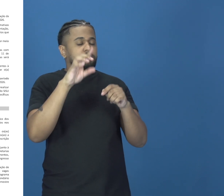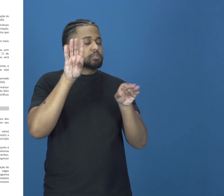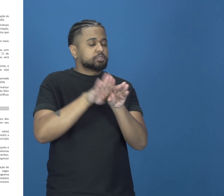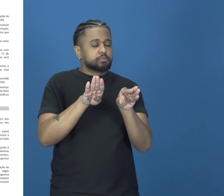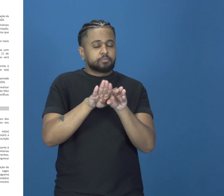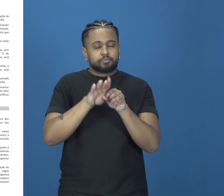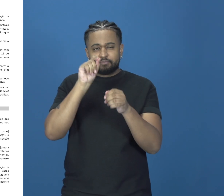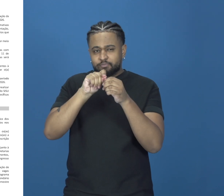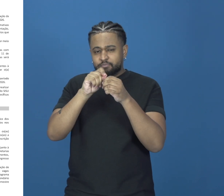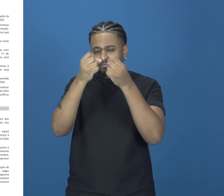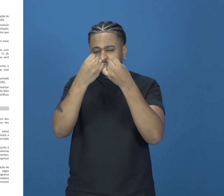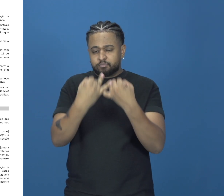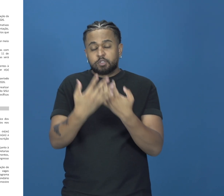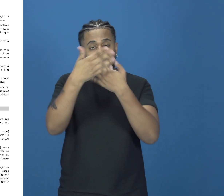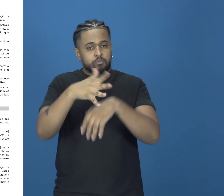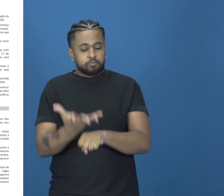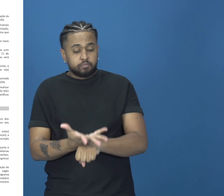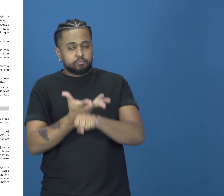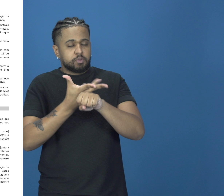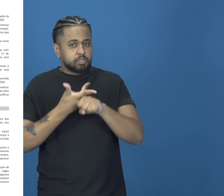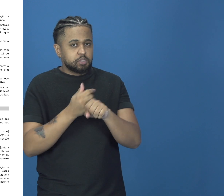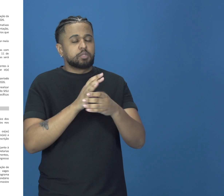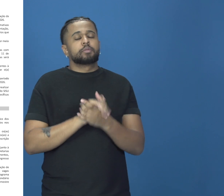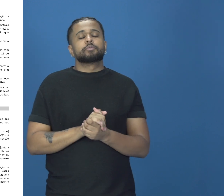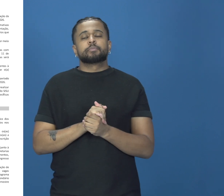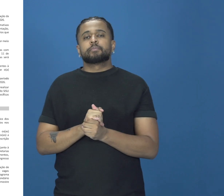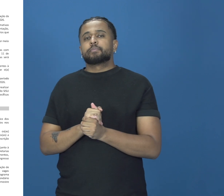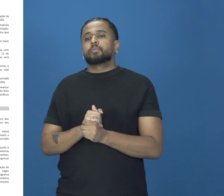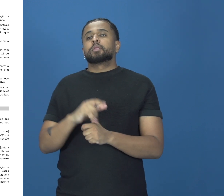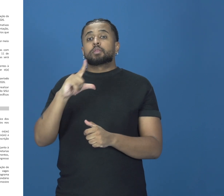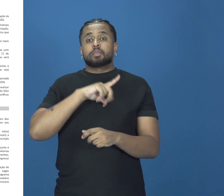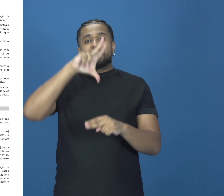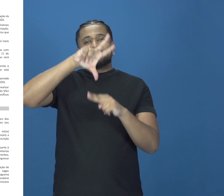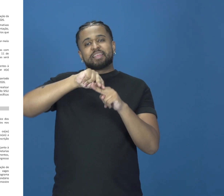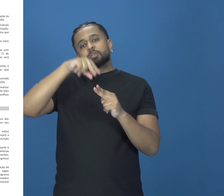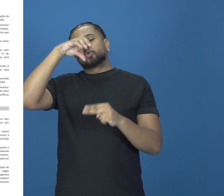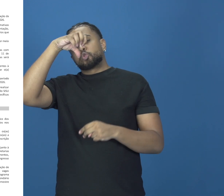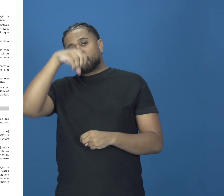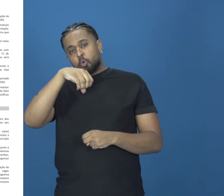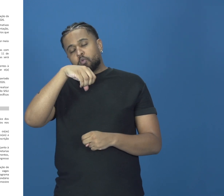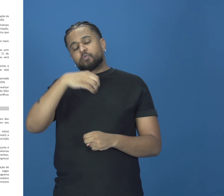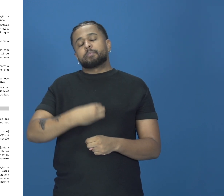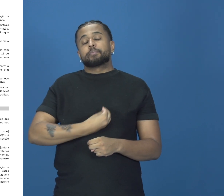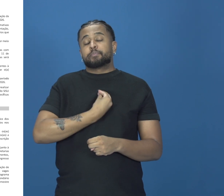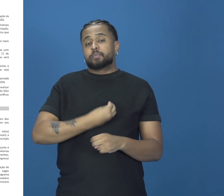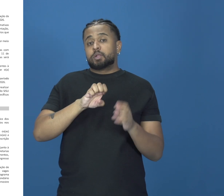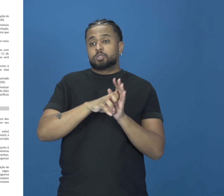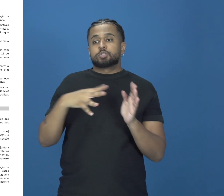critérios de realização da prova de habilidades específicas constam no anexo 9 do presente